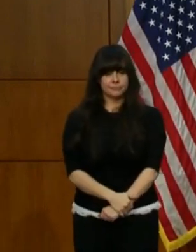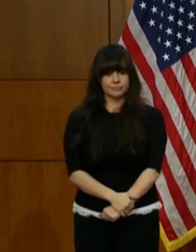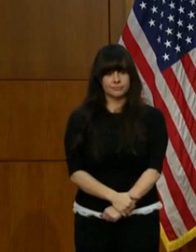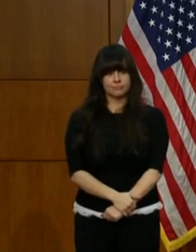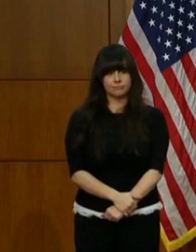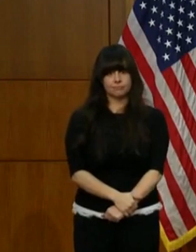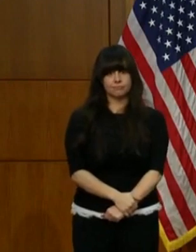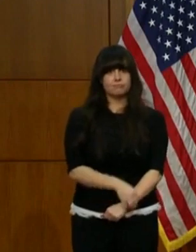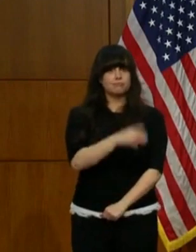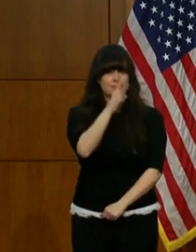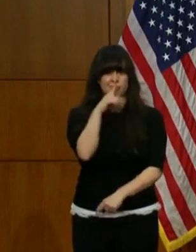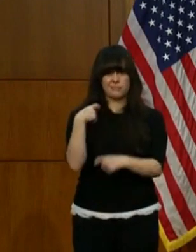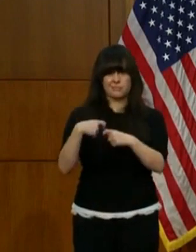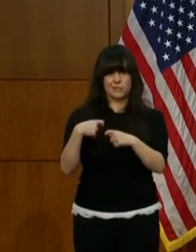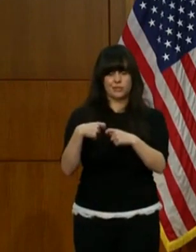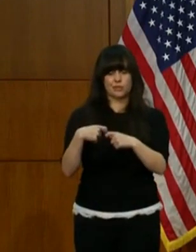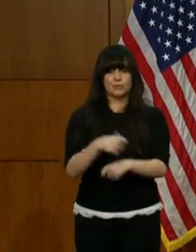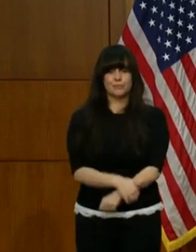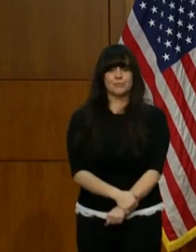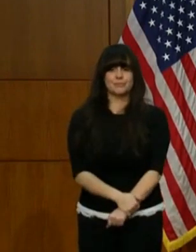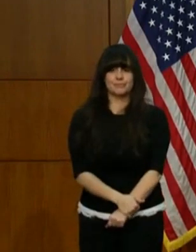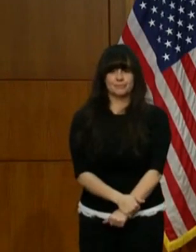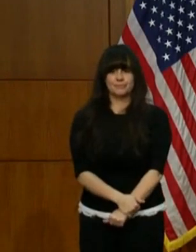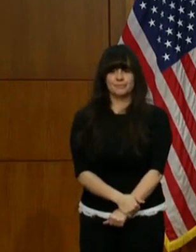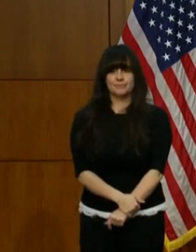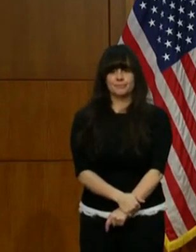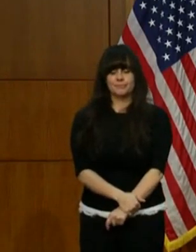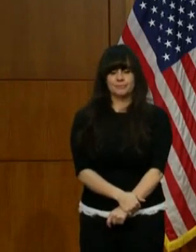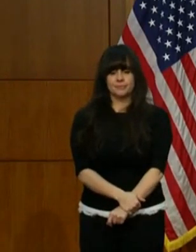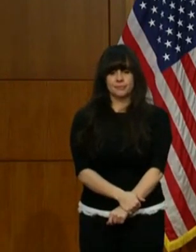Buenas tardes. Mi nombre es Maribel Castañeda